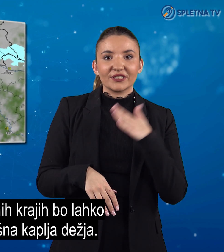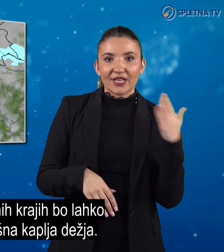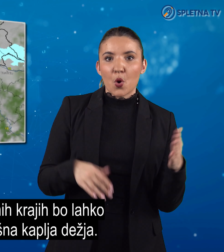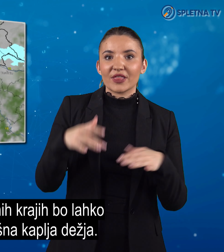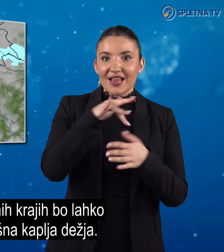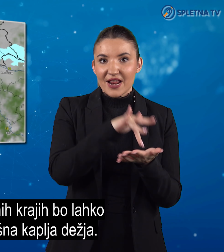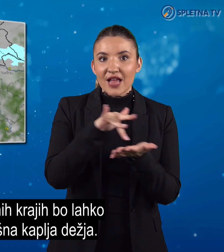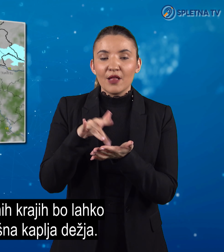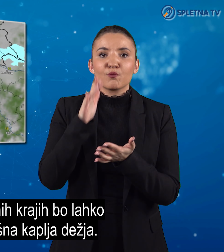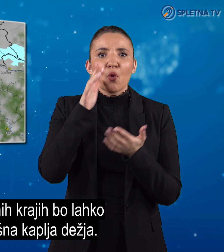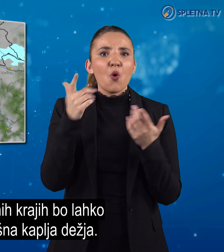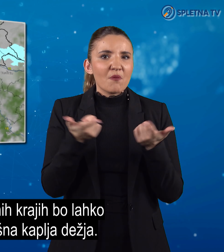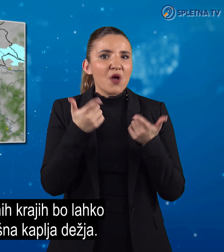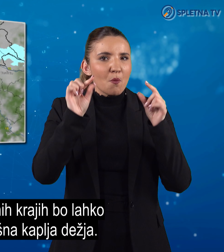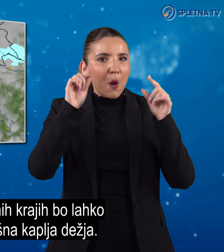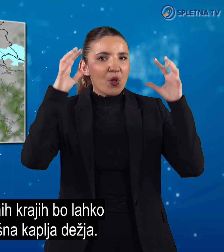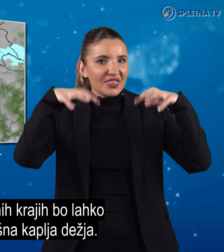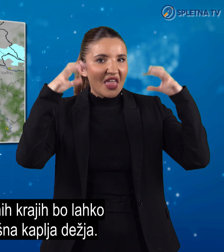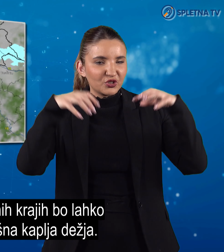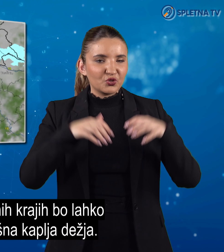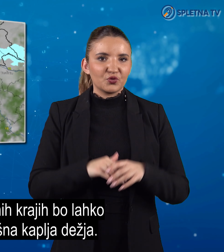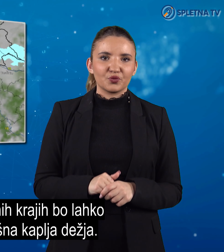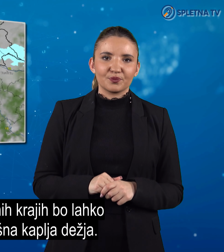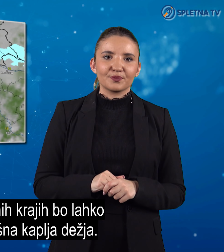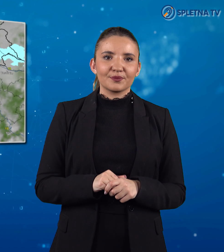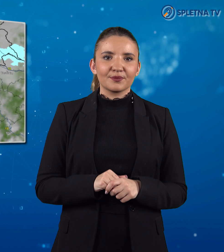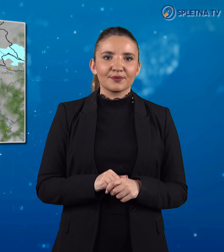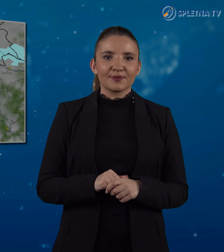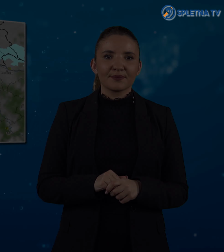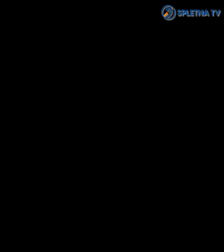jugozahodnih krajih bo lahko padla kakšna kaplja dežja.